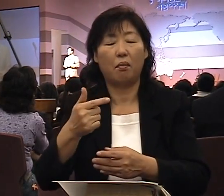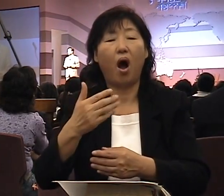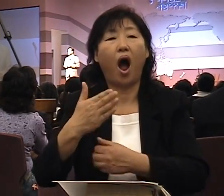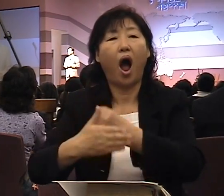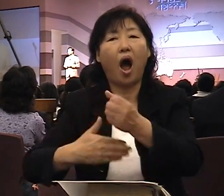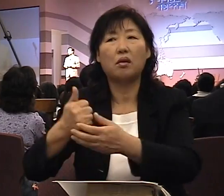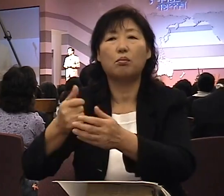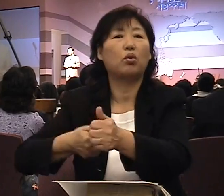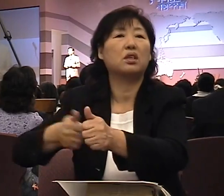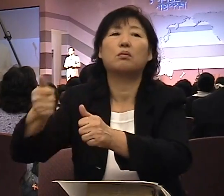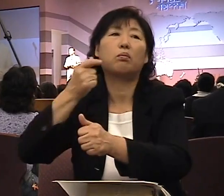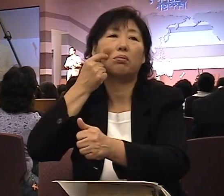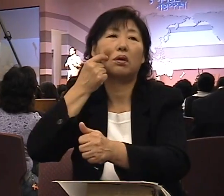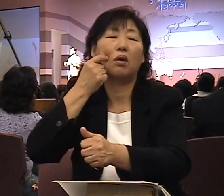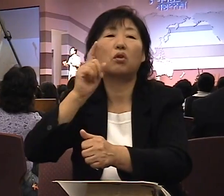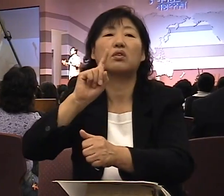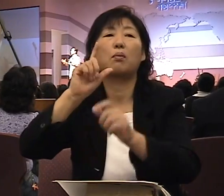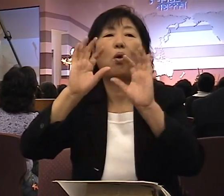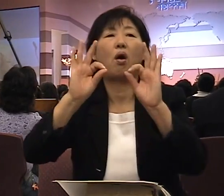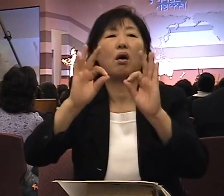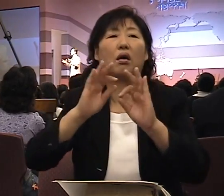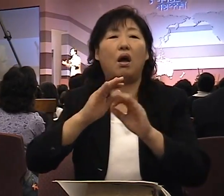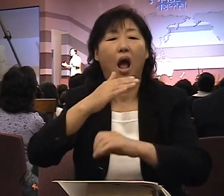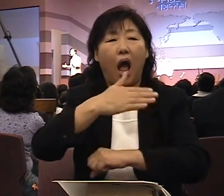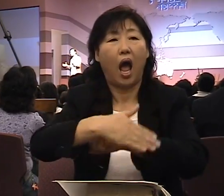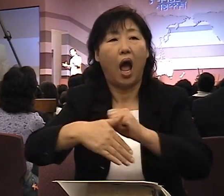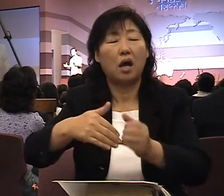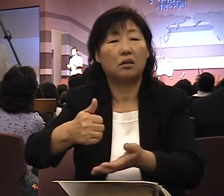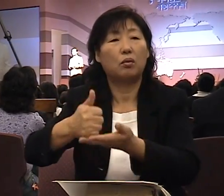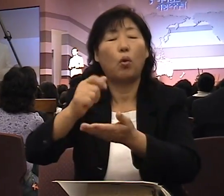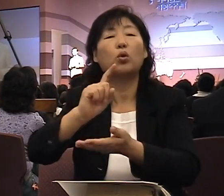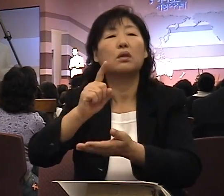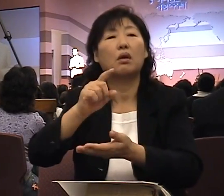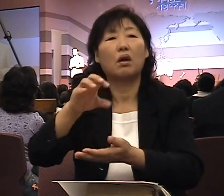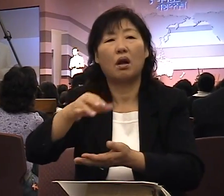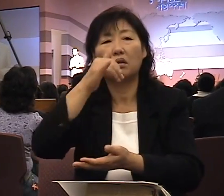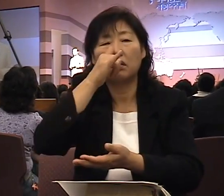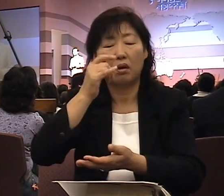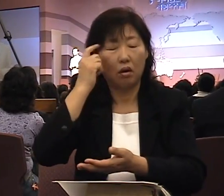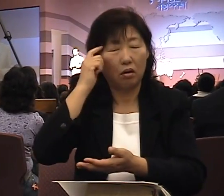보십니까? 하나님의 섭리가 그때는 어디 있었습니까? 어떻게 보십니까?